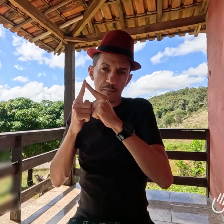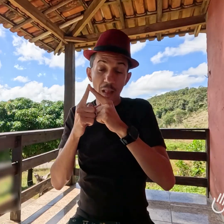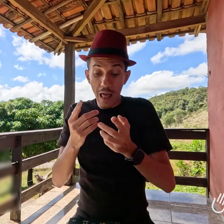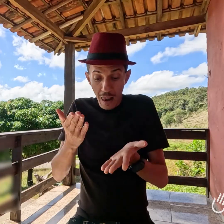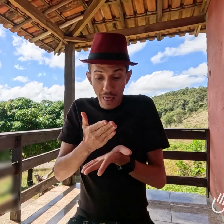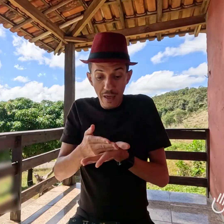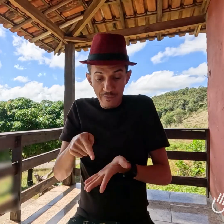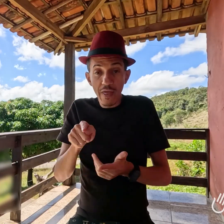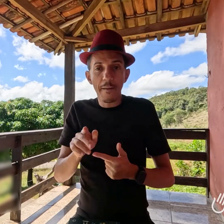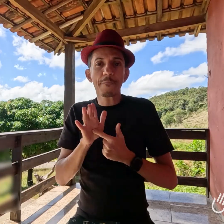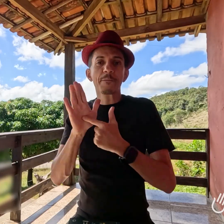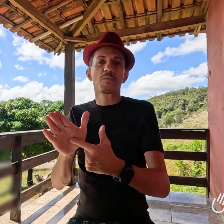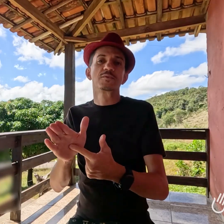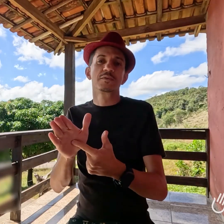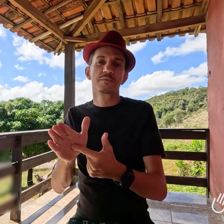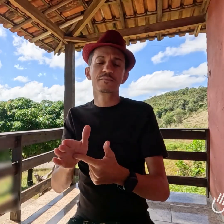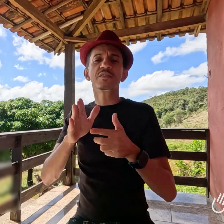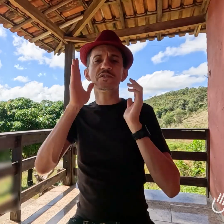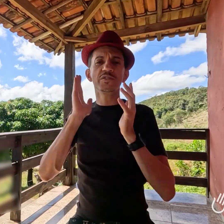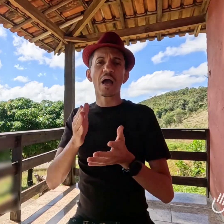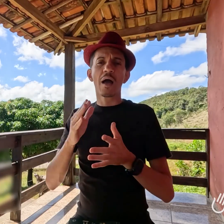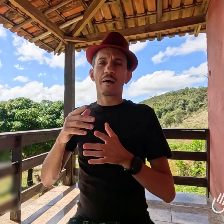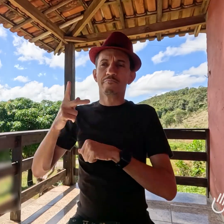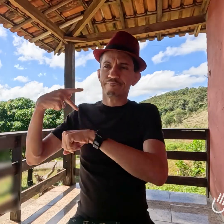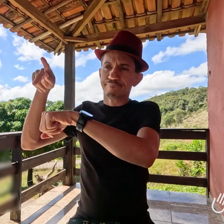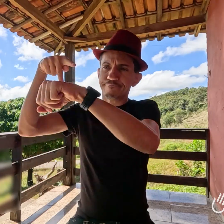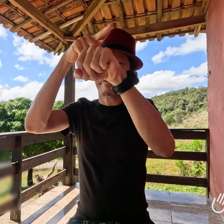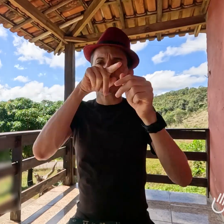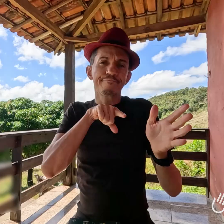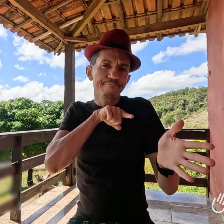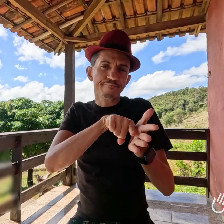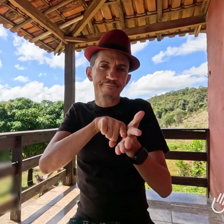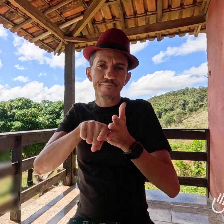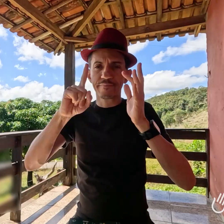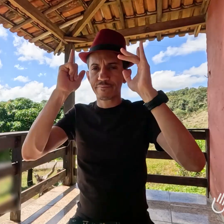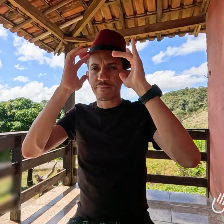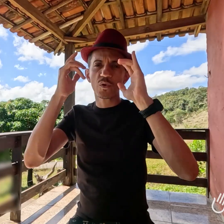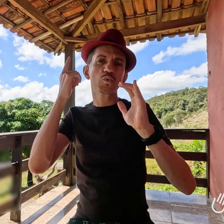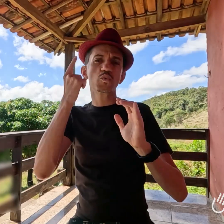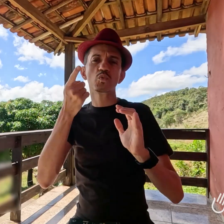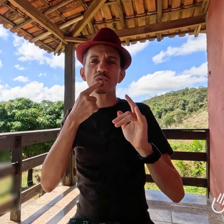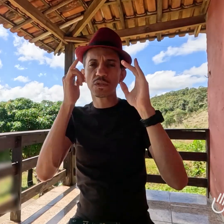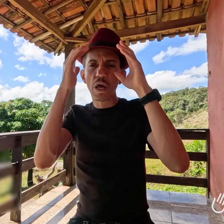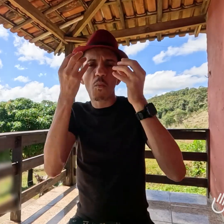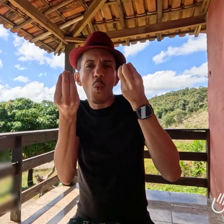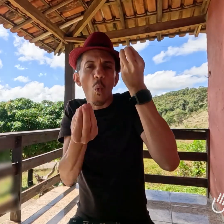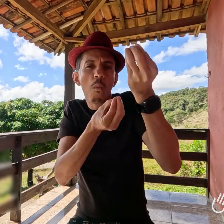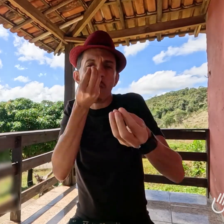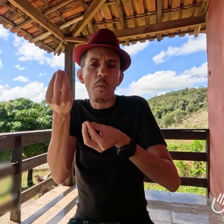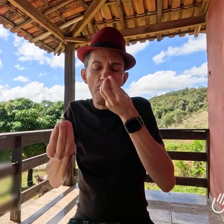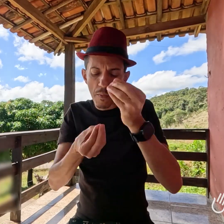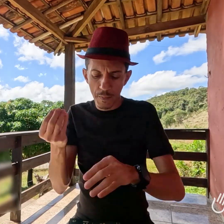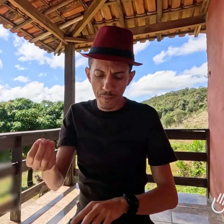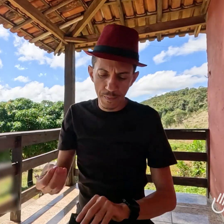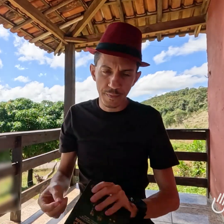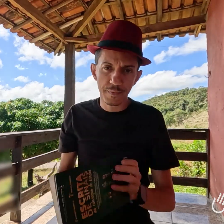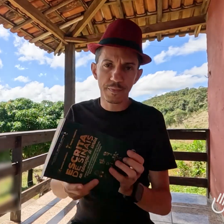do surdo funciona de uma forma diferente do cérebro de uma pessoa ouvinte. Então nós reunimos as pesquisas da área